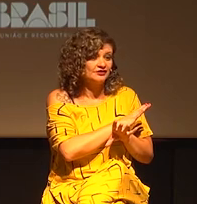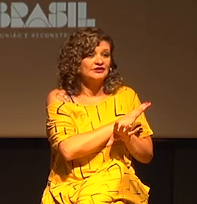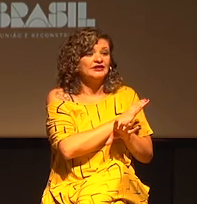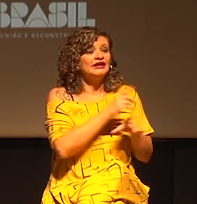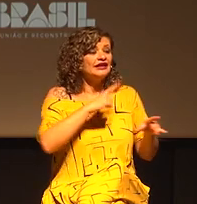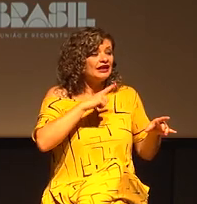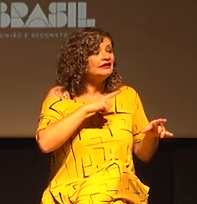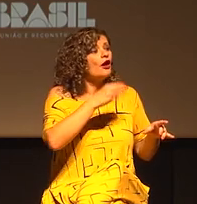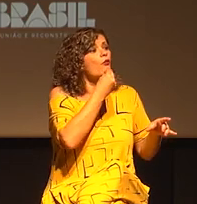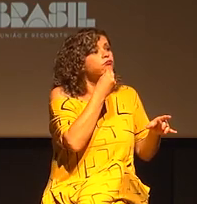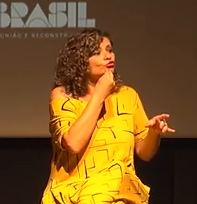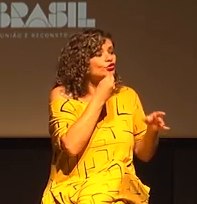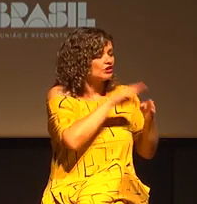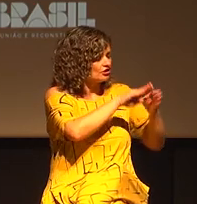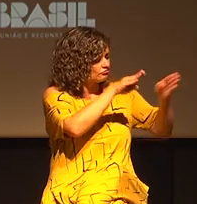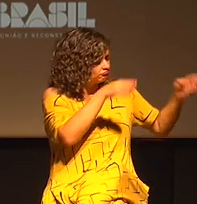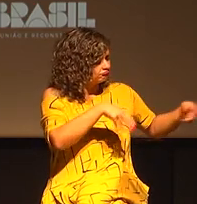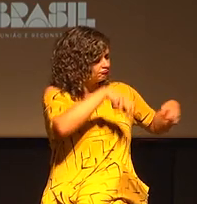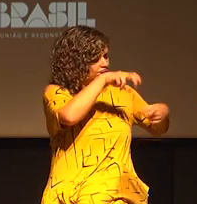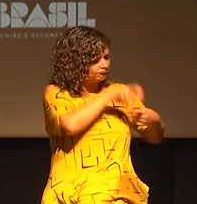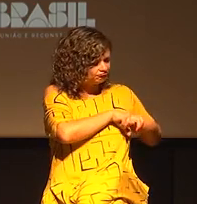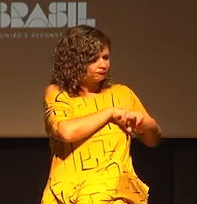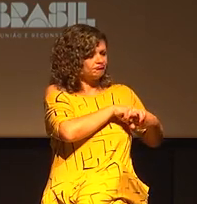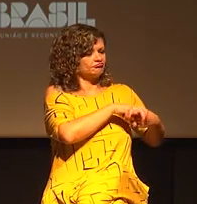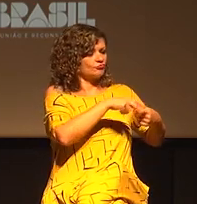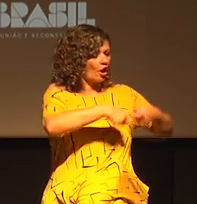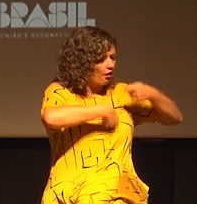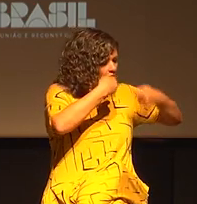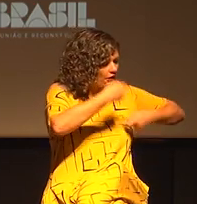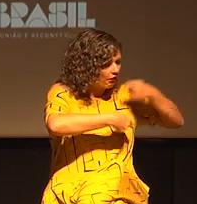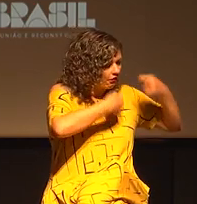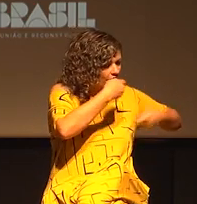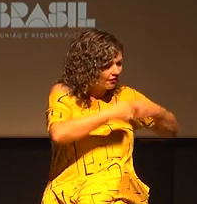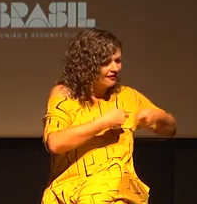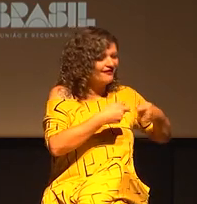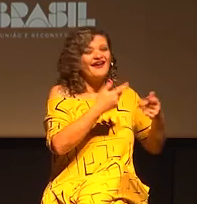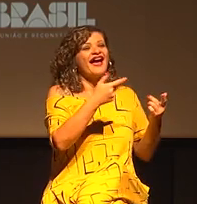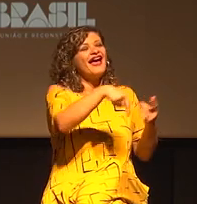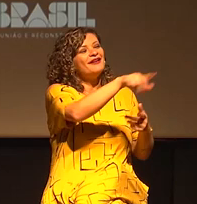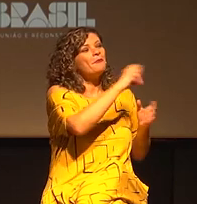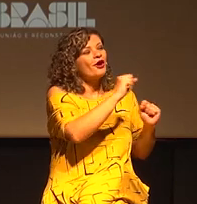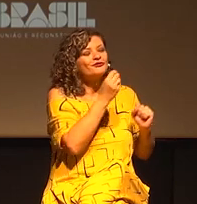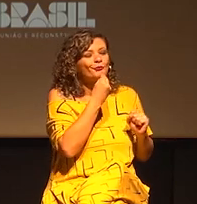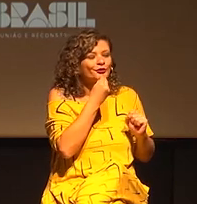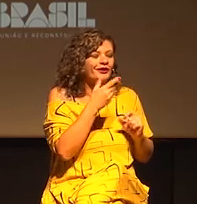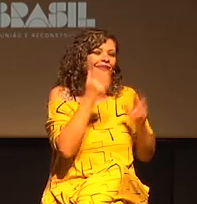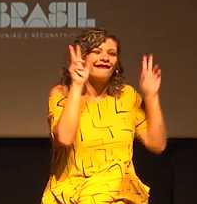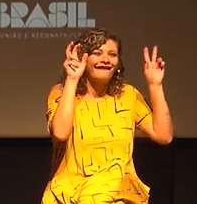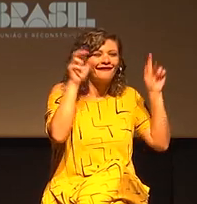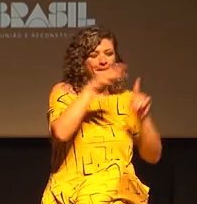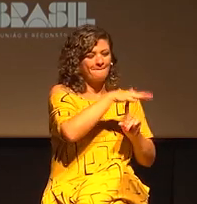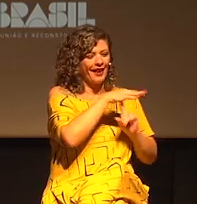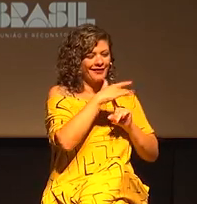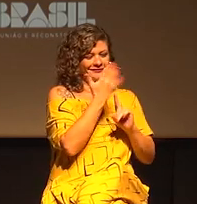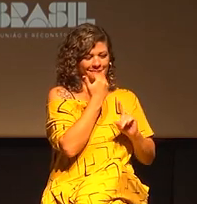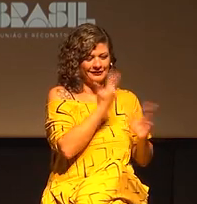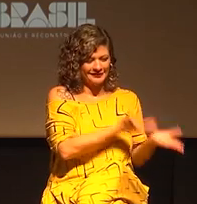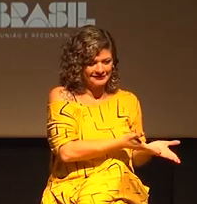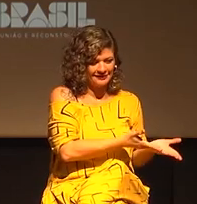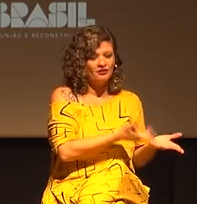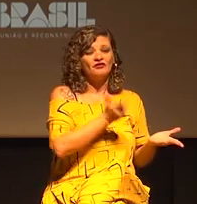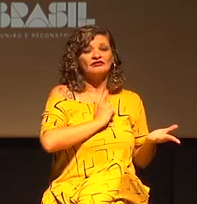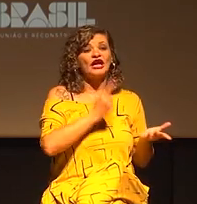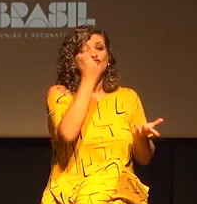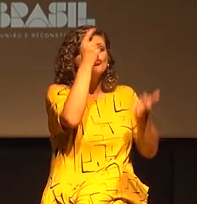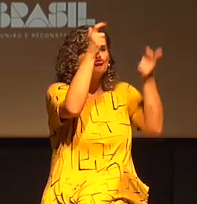haja um refeitório onde essa pessoa possa comer pessoal brinca ó nossa praça de alimentação então a gente já tem um lugar que é o Estação